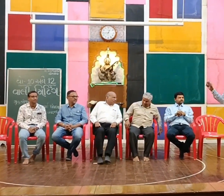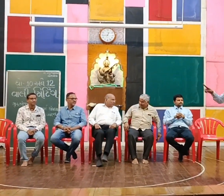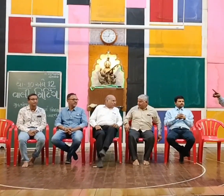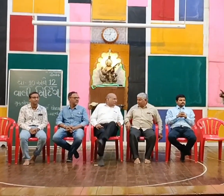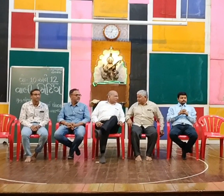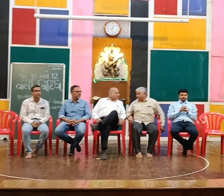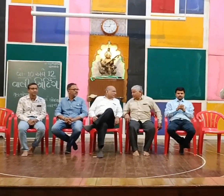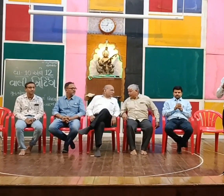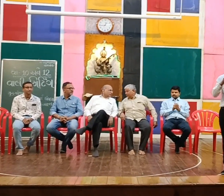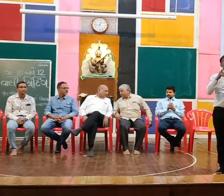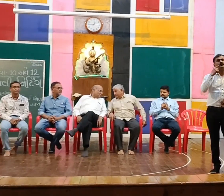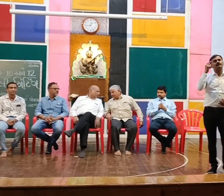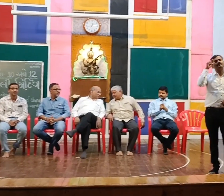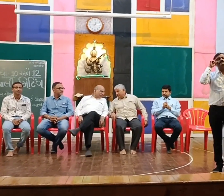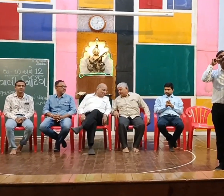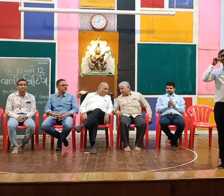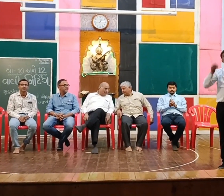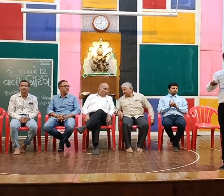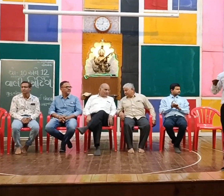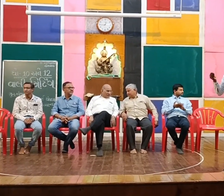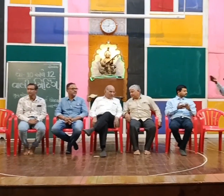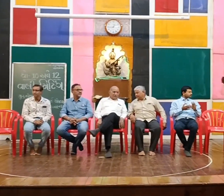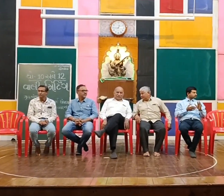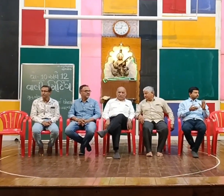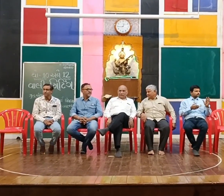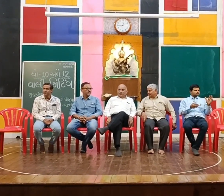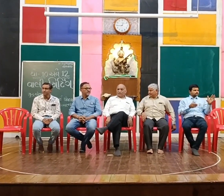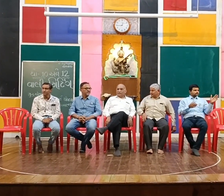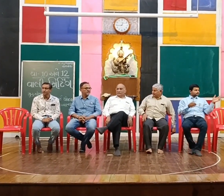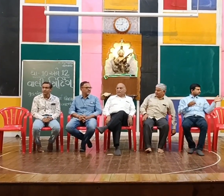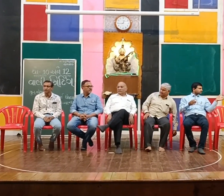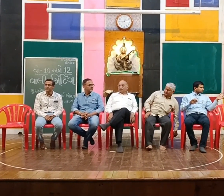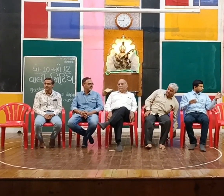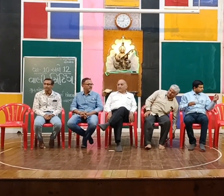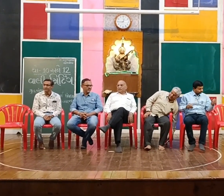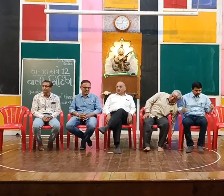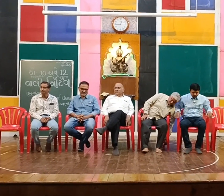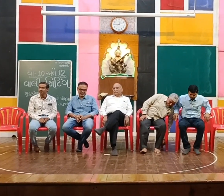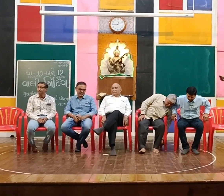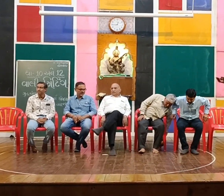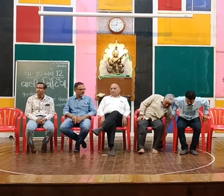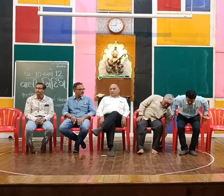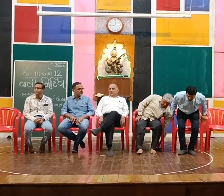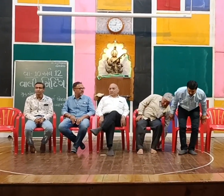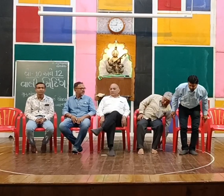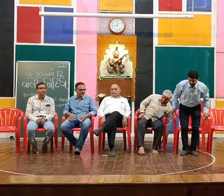દિનેશભાઈ વ્યાસને મેમેન્ટોથી સન્માનિત કરશે શ્રી શૈલેષભાઈ દવે.